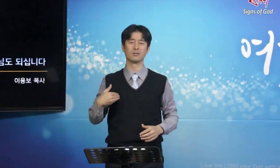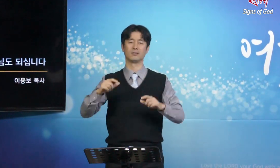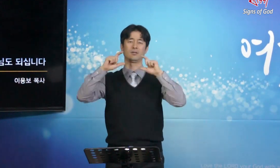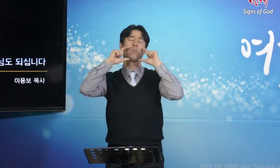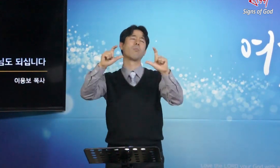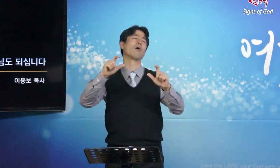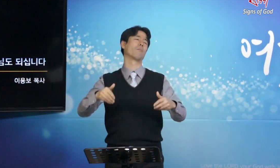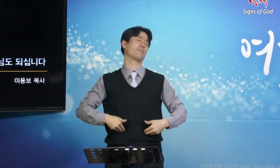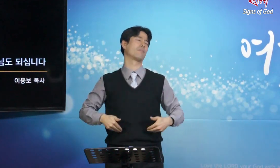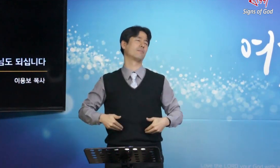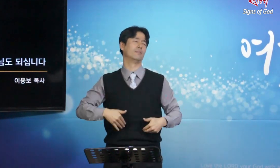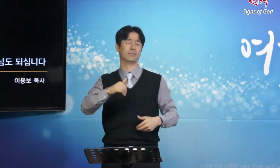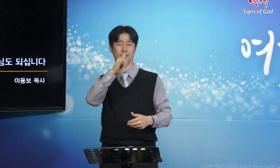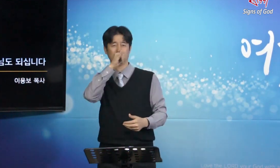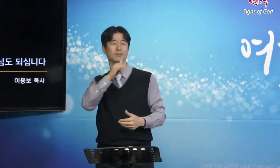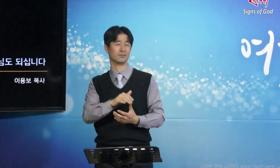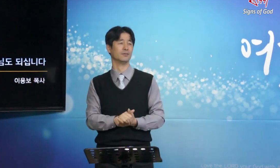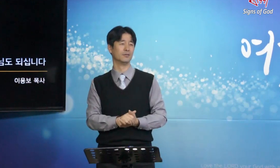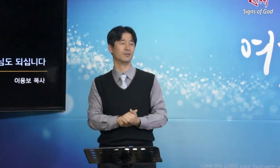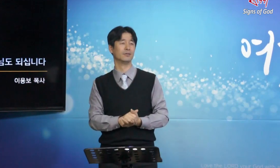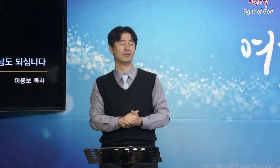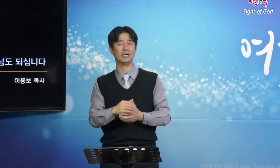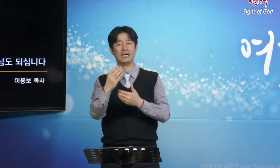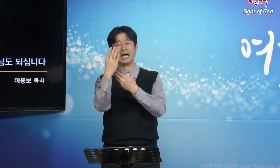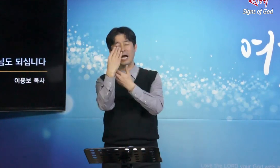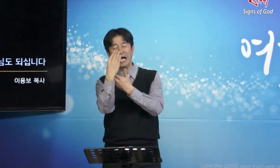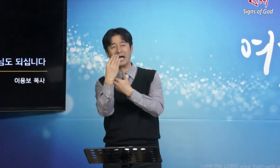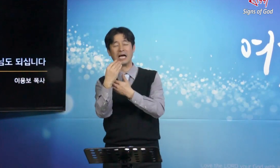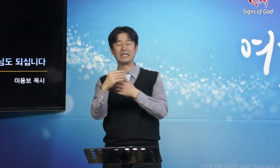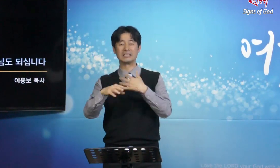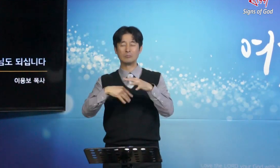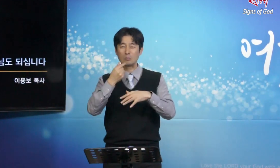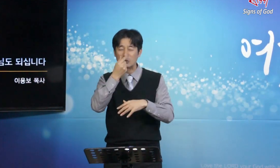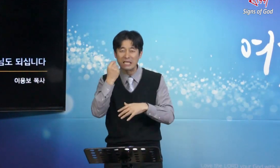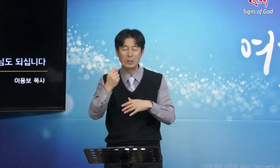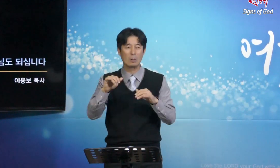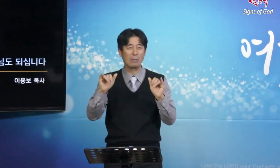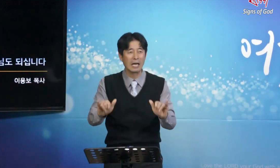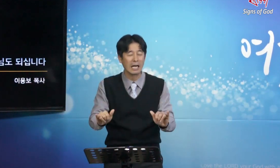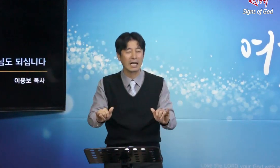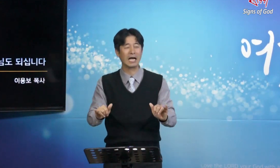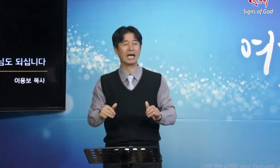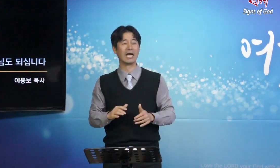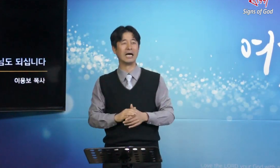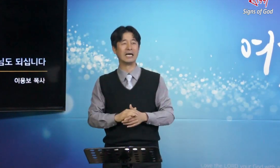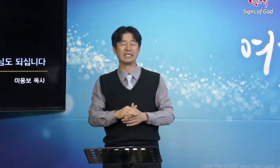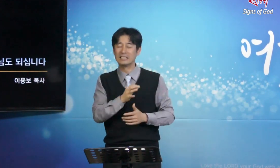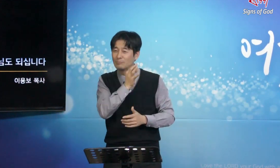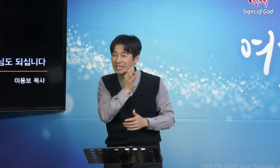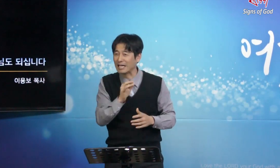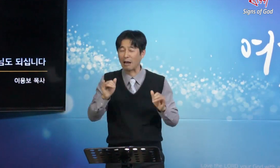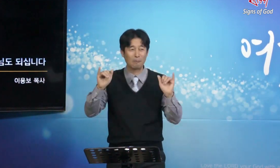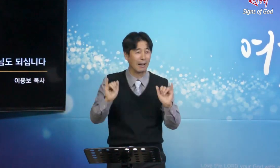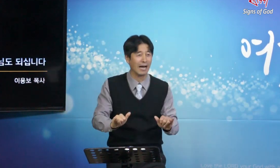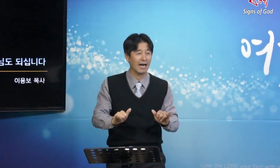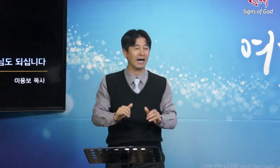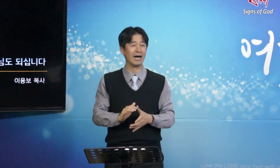농인들에게 하나님의 말씀을 전파할 때 당당하게 하나님의 말씀을 전파해야 됩니다. 내가 부족한데 내가